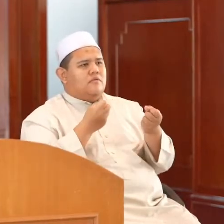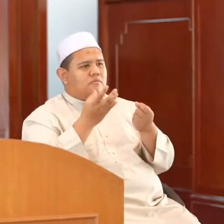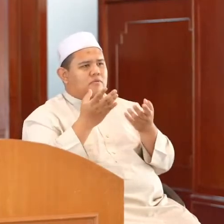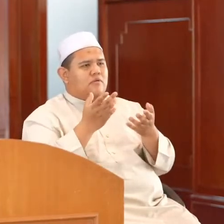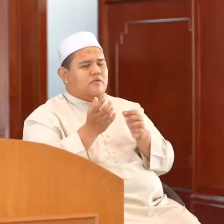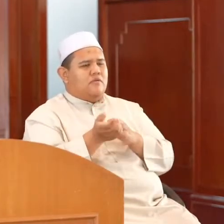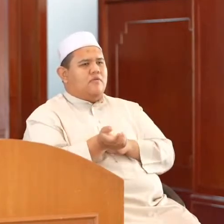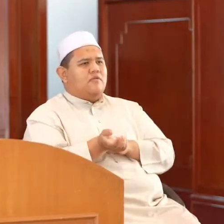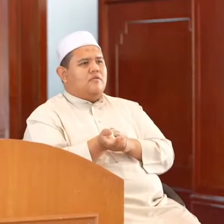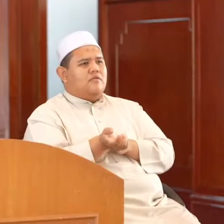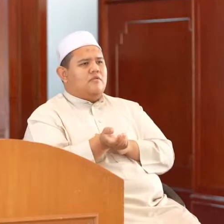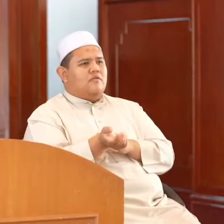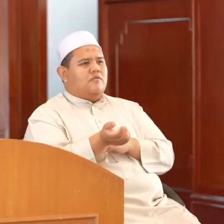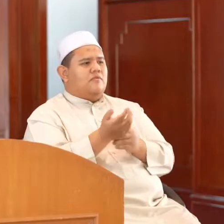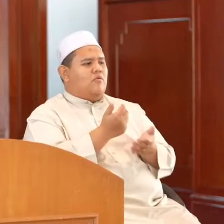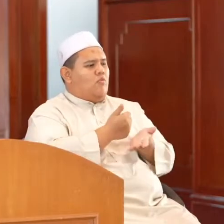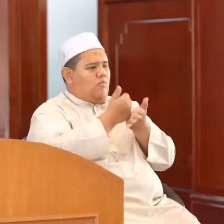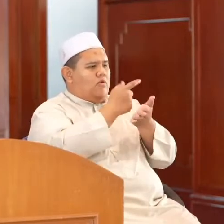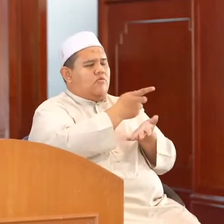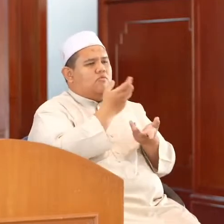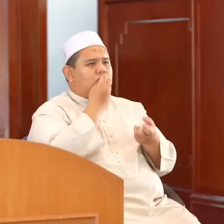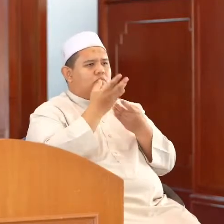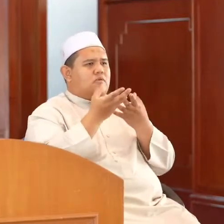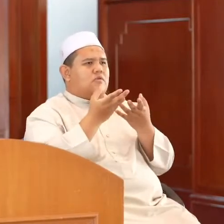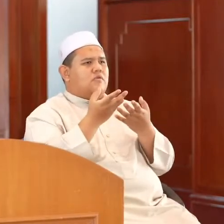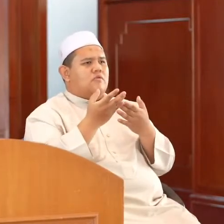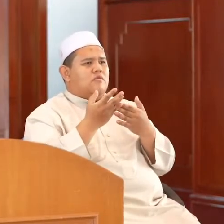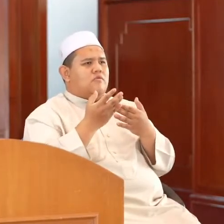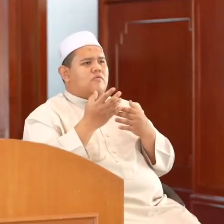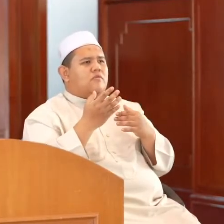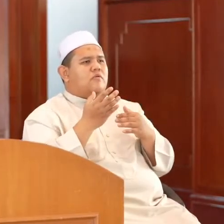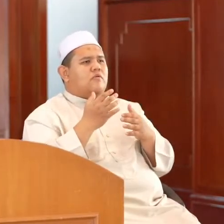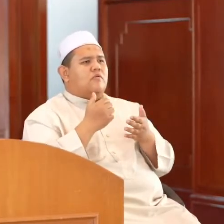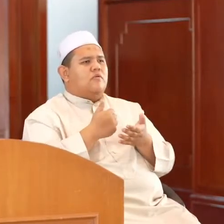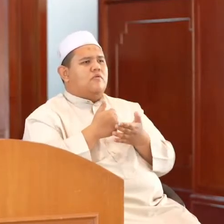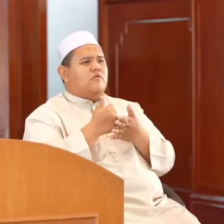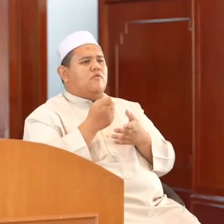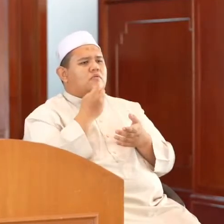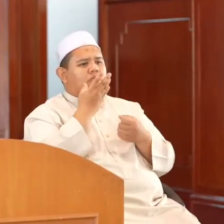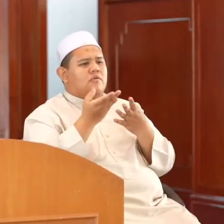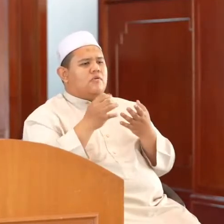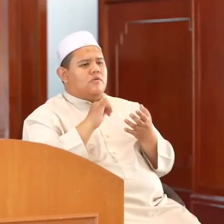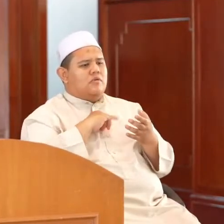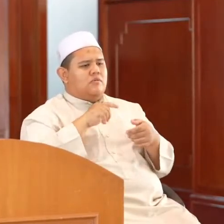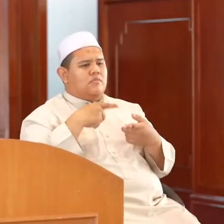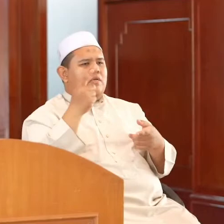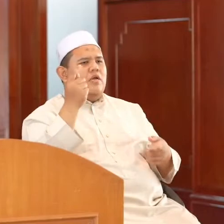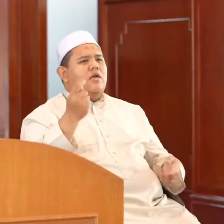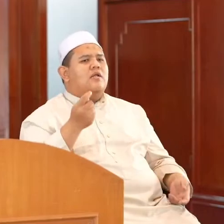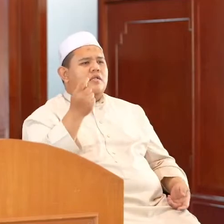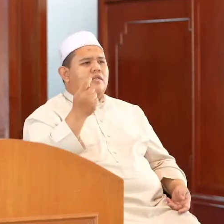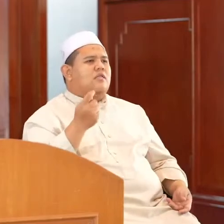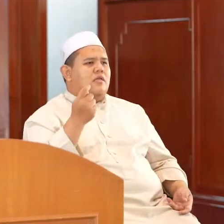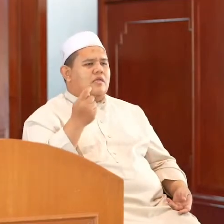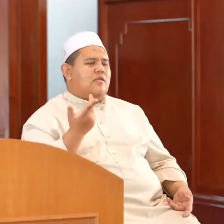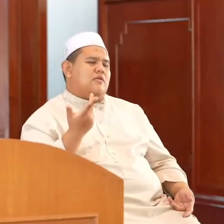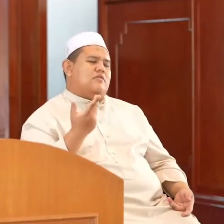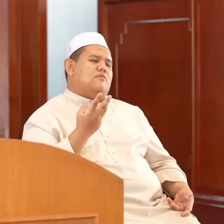dia, kelendeng dia ataupun orang tepi dia, dia nak pergi tandahan.